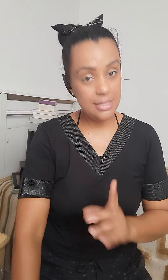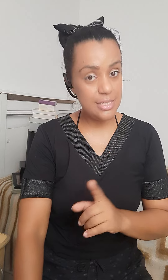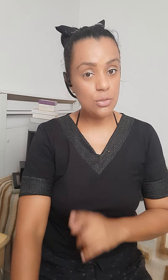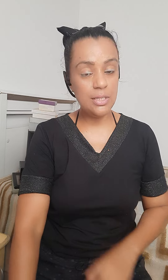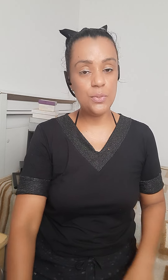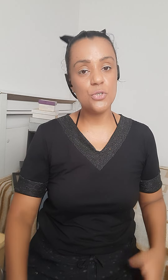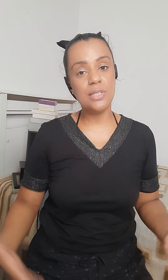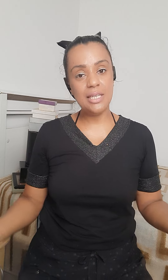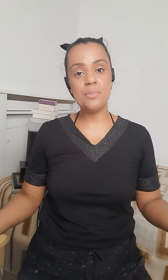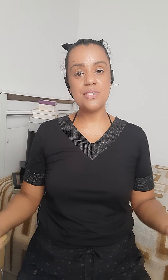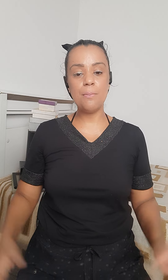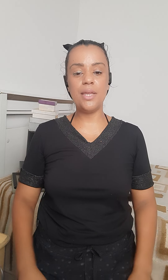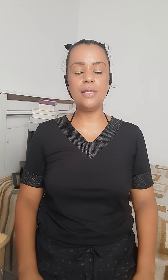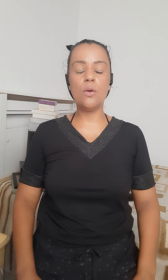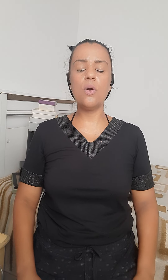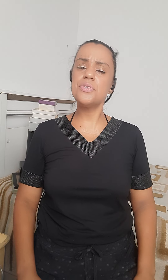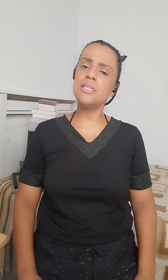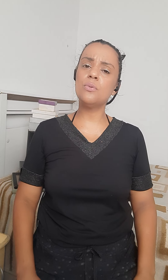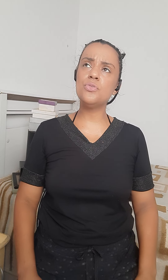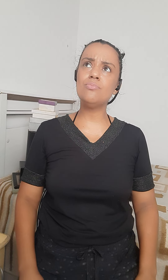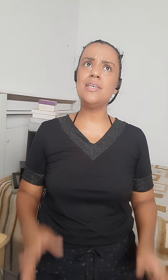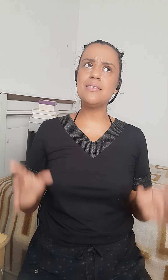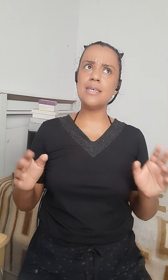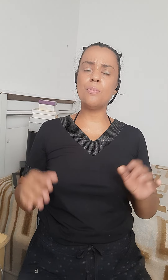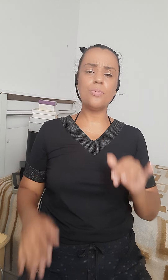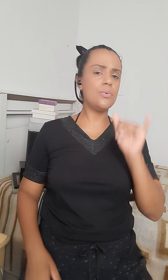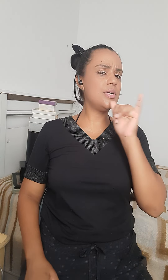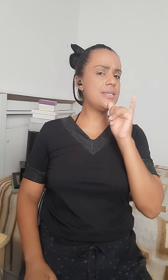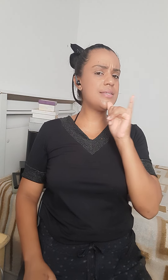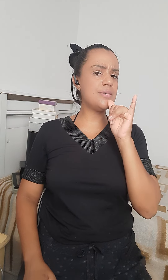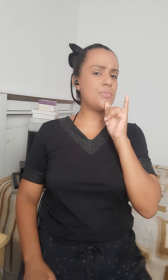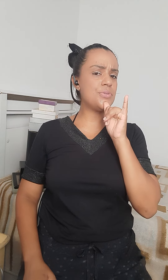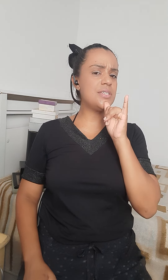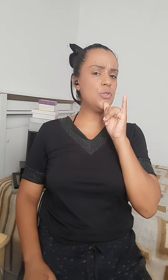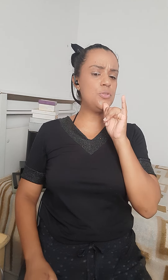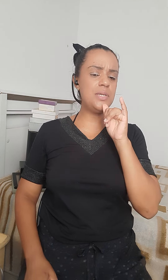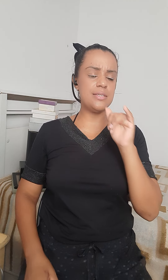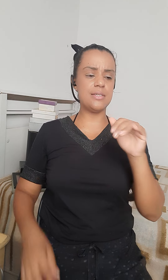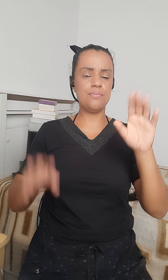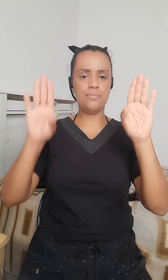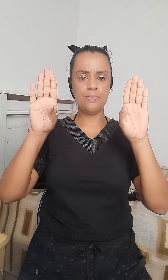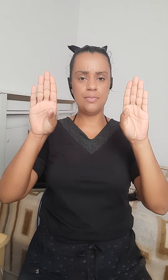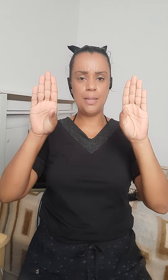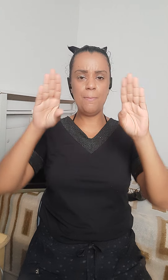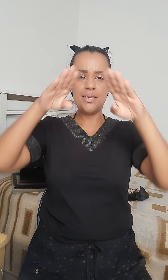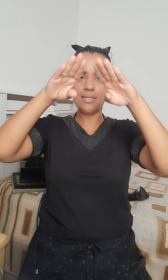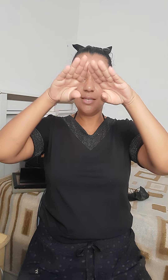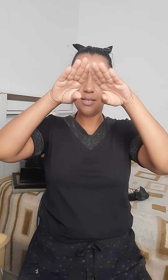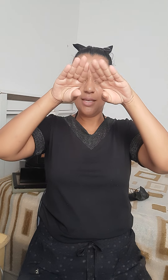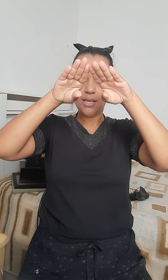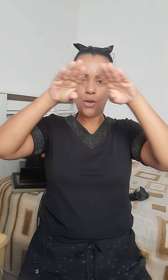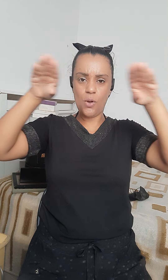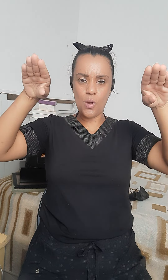signo linguístico na Libras também. Então, qual o sinal? Exemplo, sinal de mesa. Mesa. Ó,